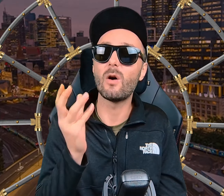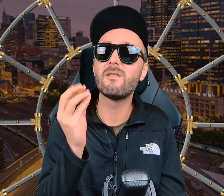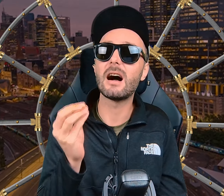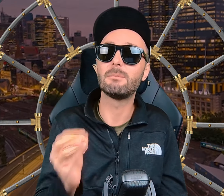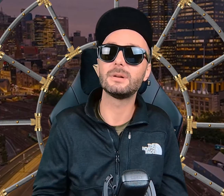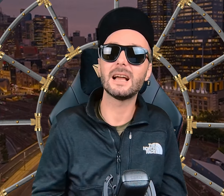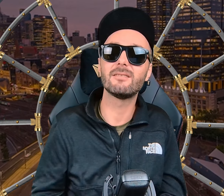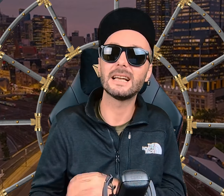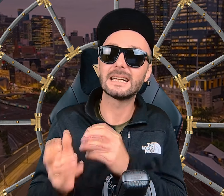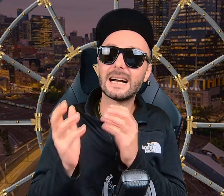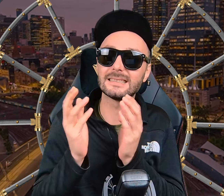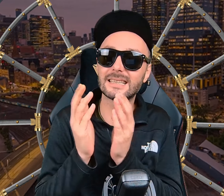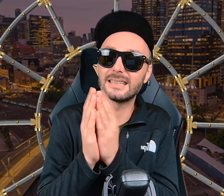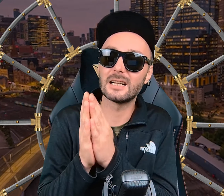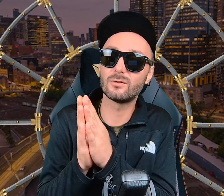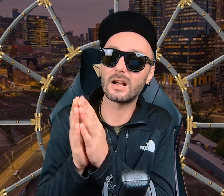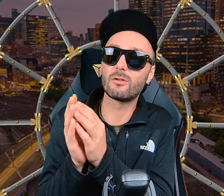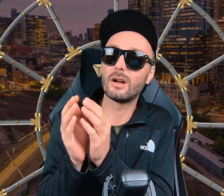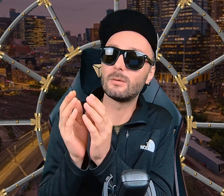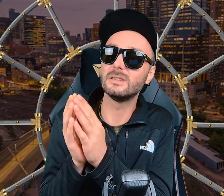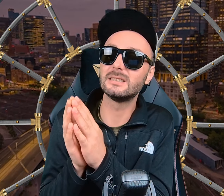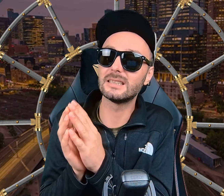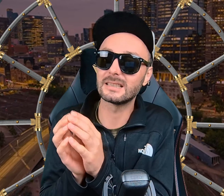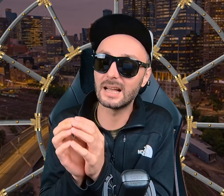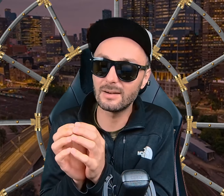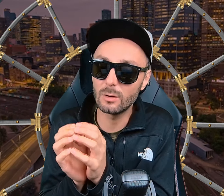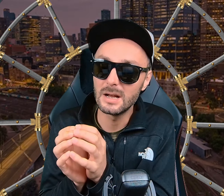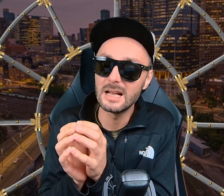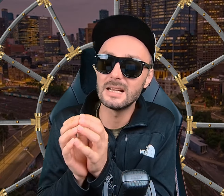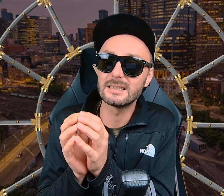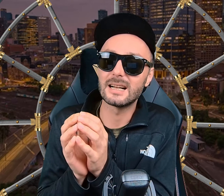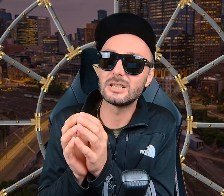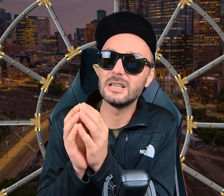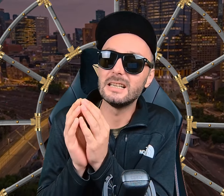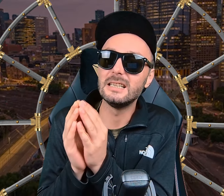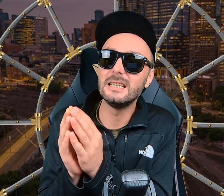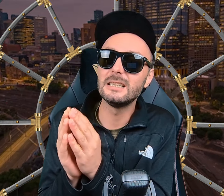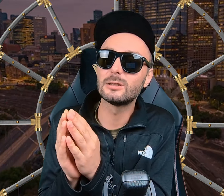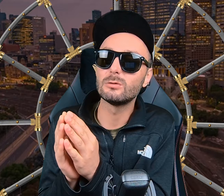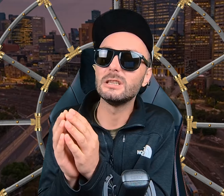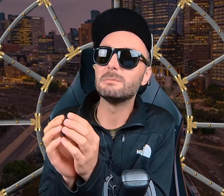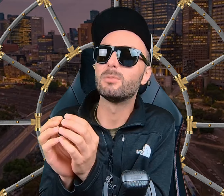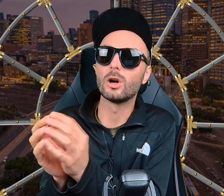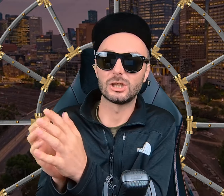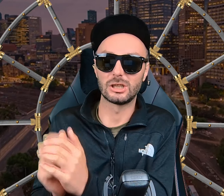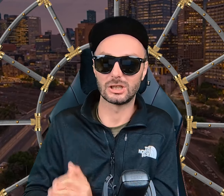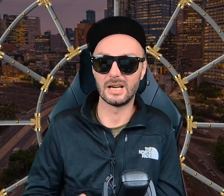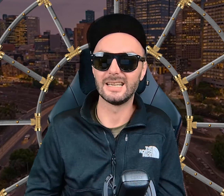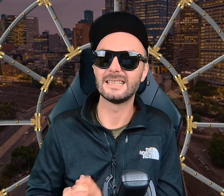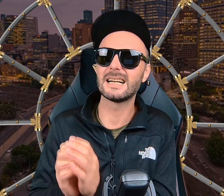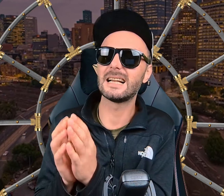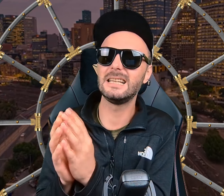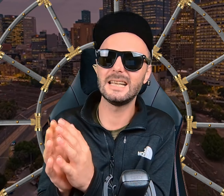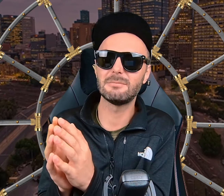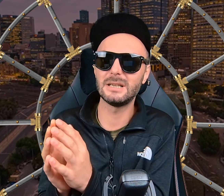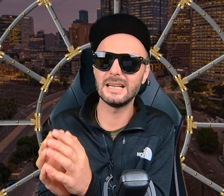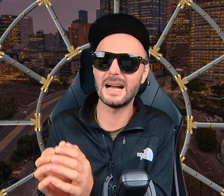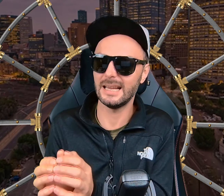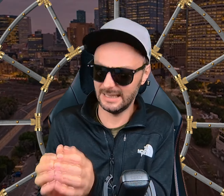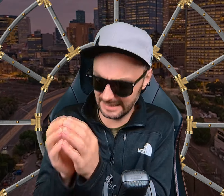ova prijava i kazna zatvora koja vam visi nad glavom Znači, nisu ni počeša Ale da ga nije briga i